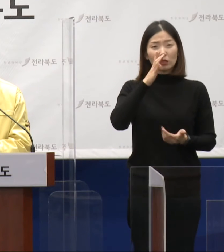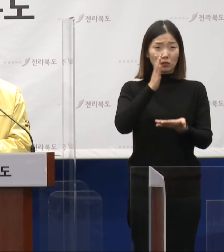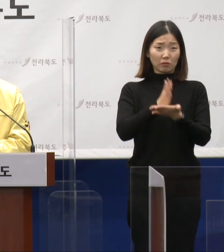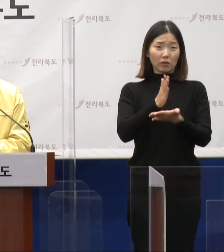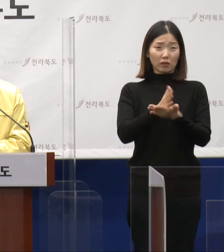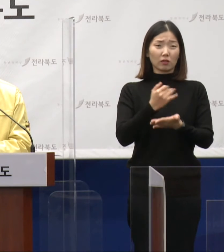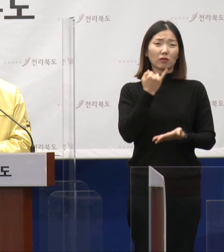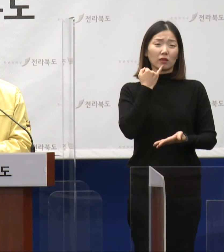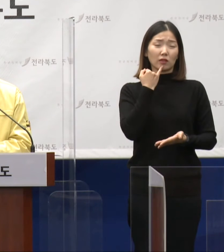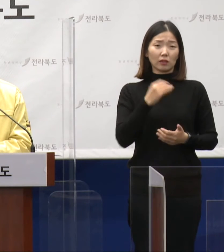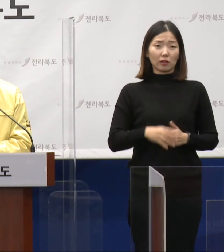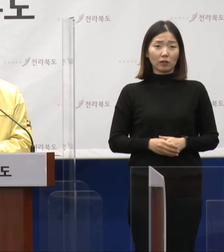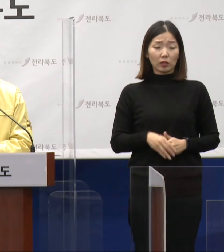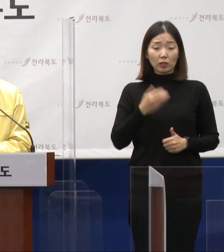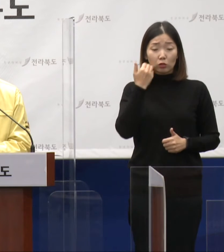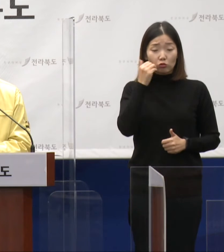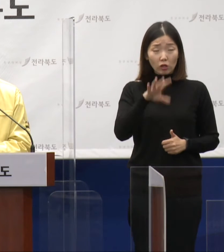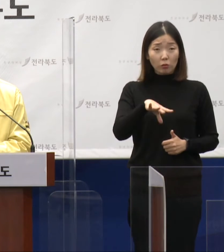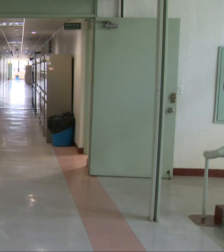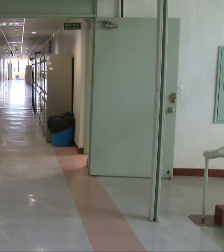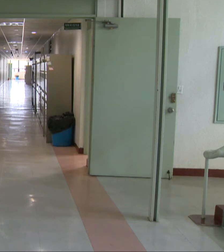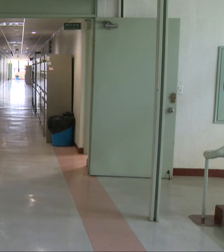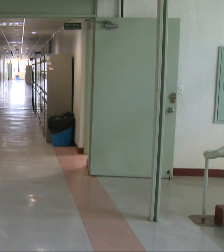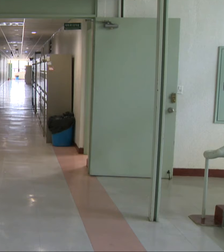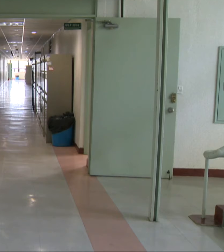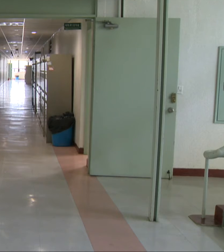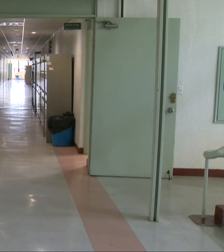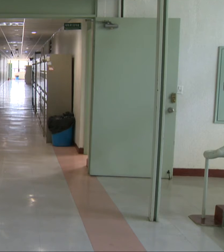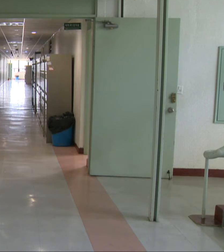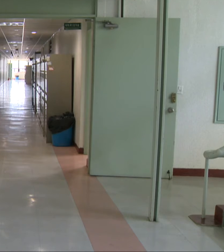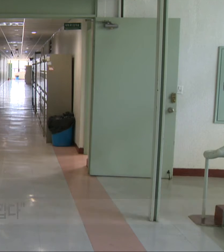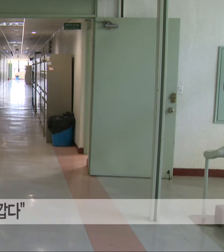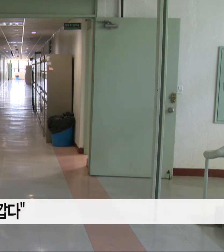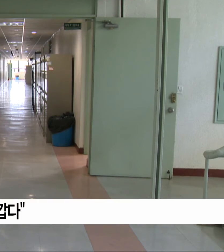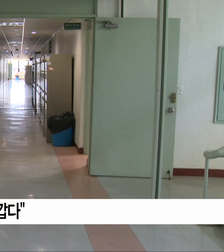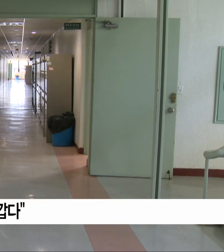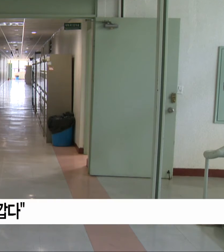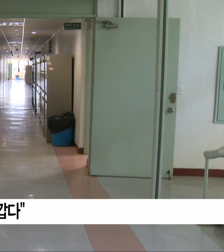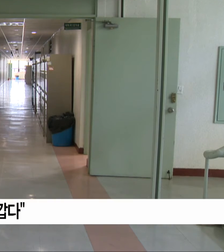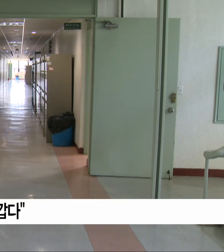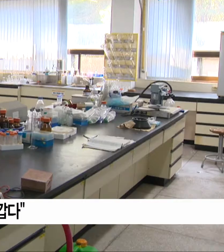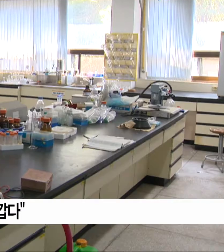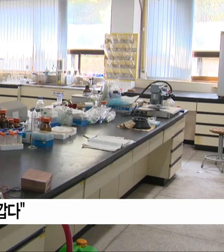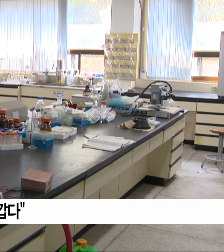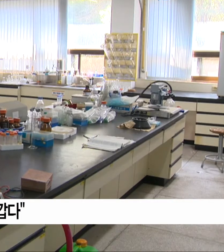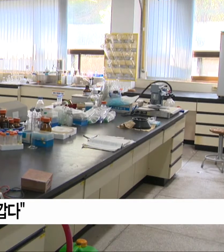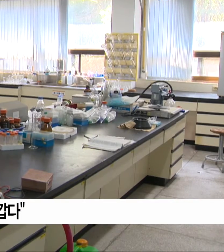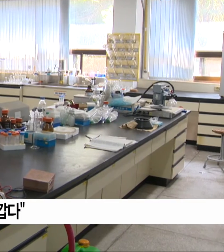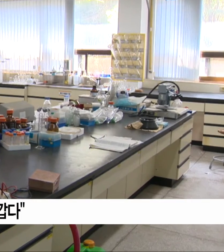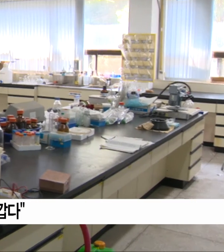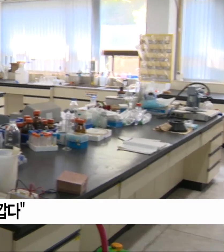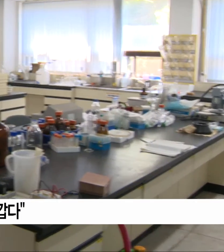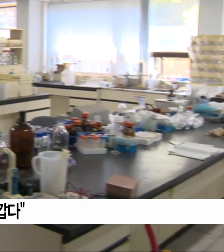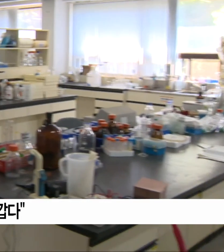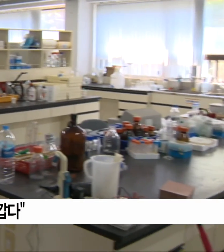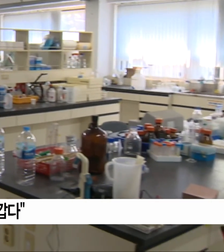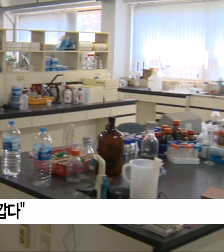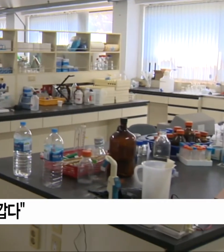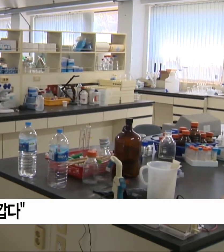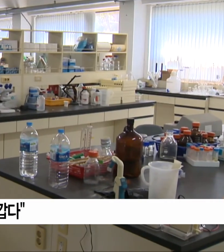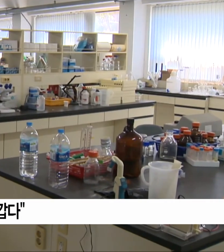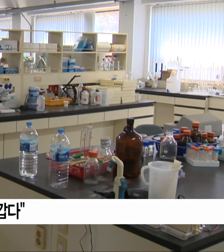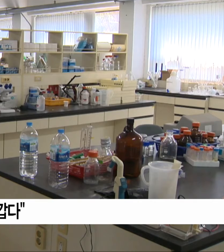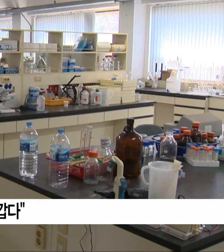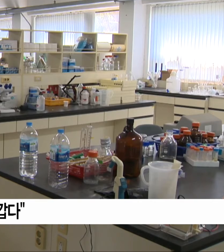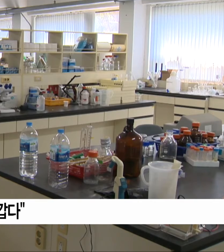국장의 소신 발언도 눈길을 끌었습니다. 강 국장은 먼저 공공의대 설립 논의가 수년째 한 걸음도